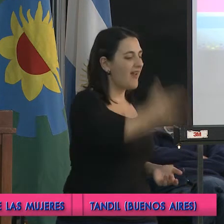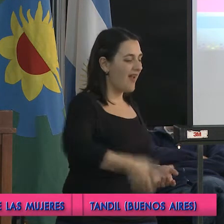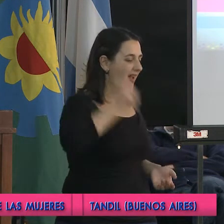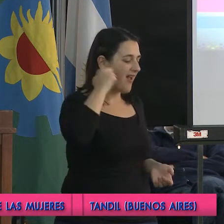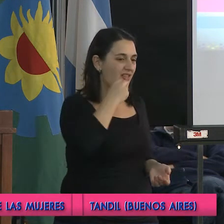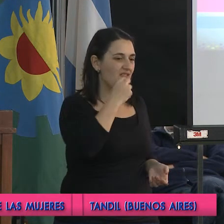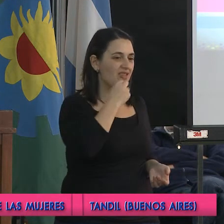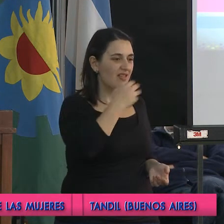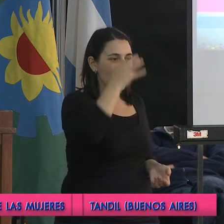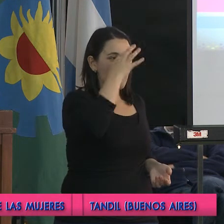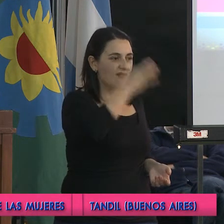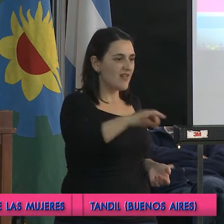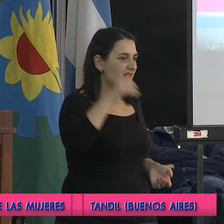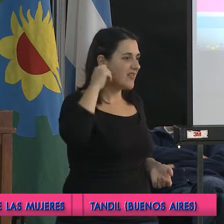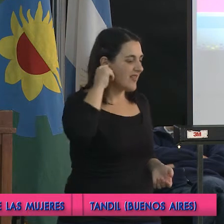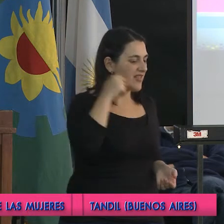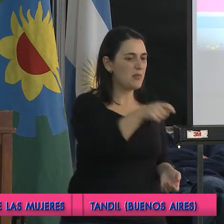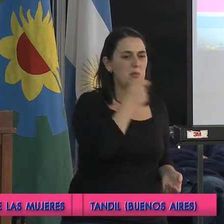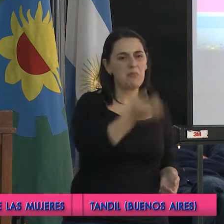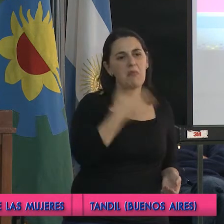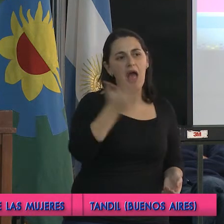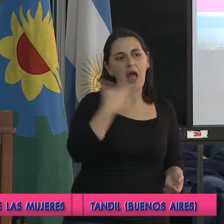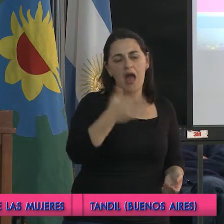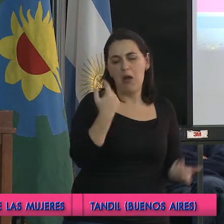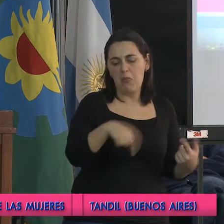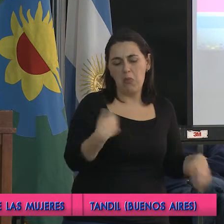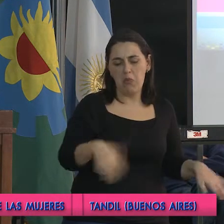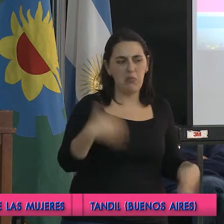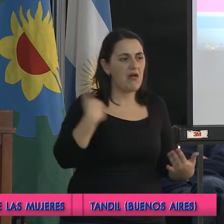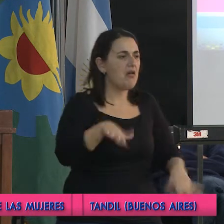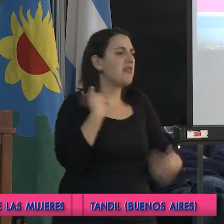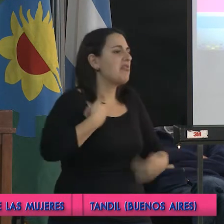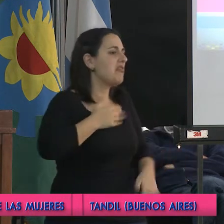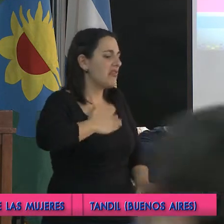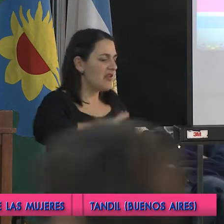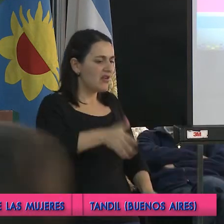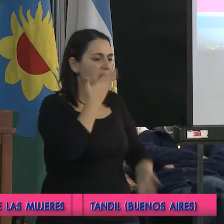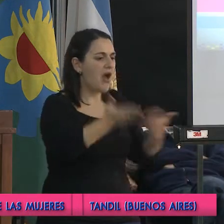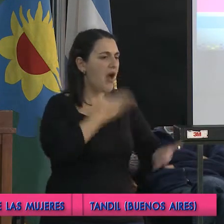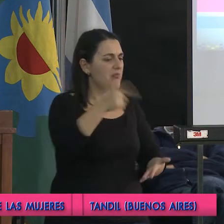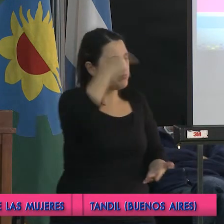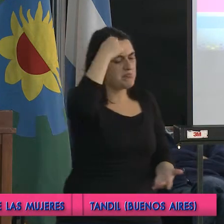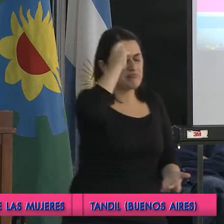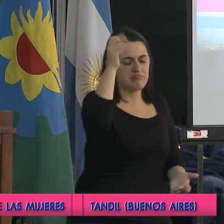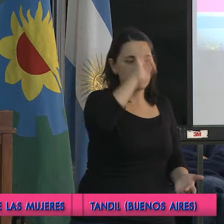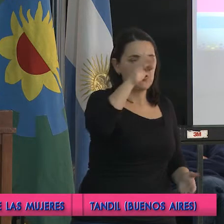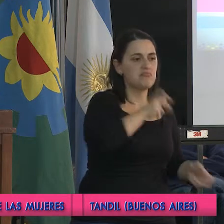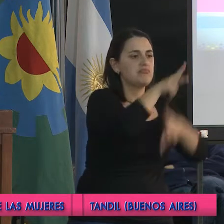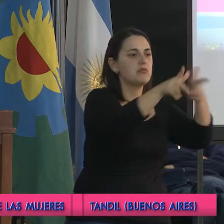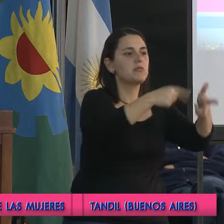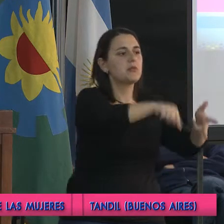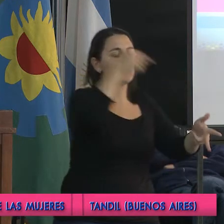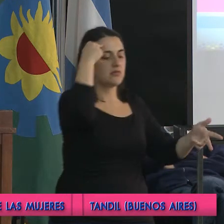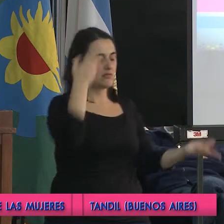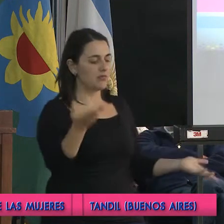y la lengua sin pelos de Lautaro Soto, que nos hizo pensar en la importancia de la